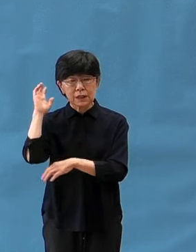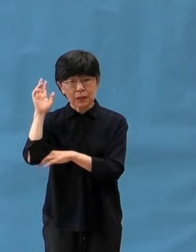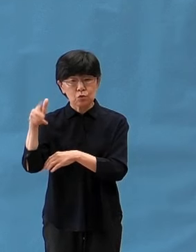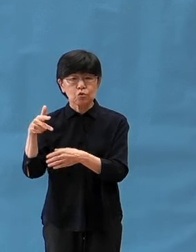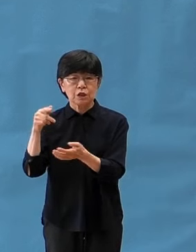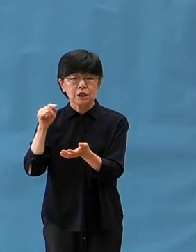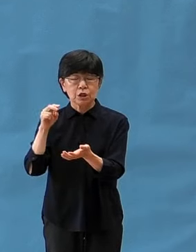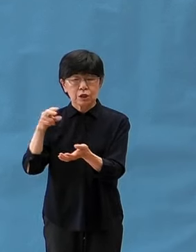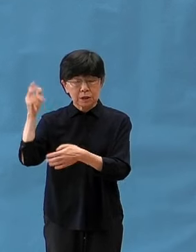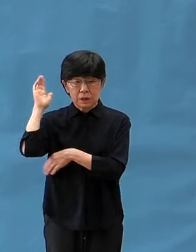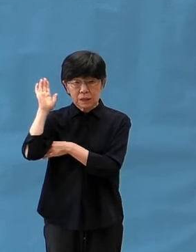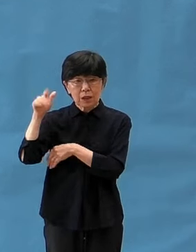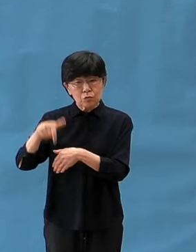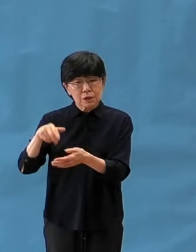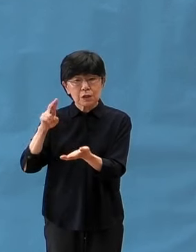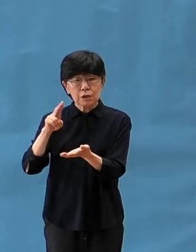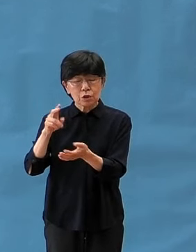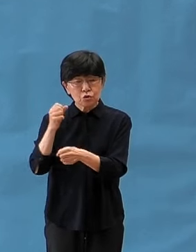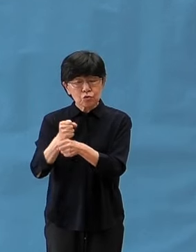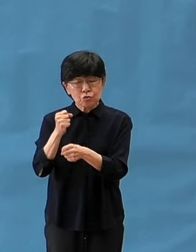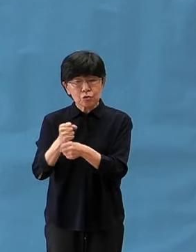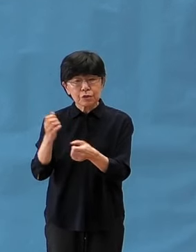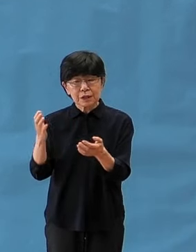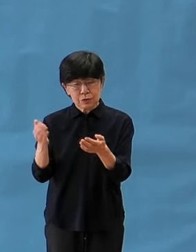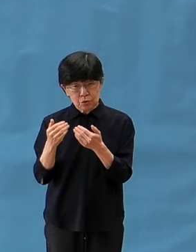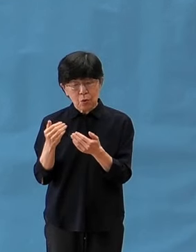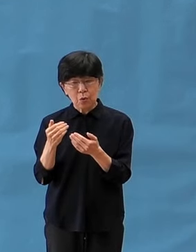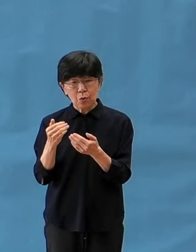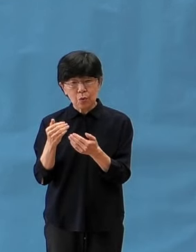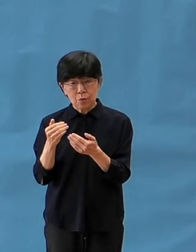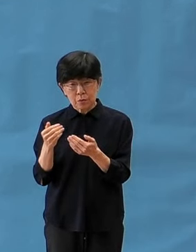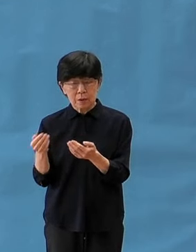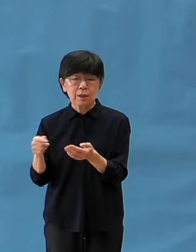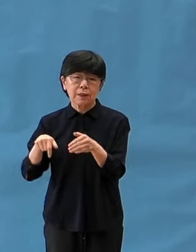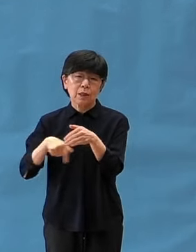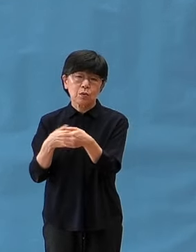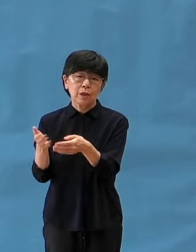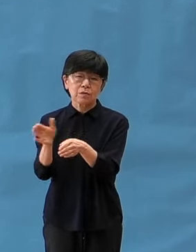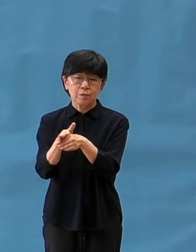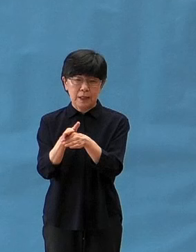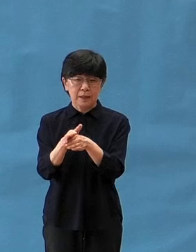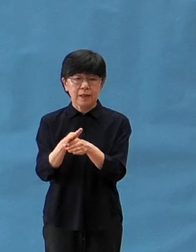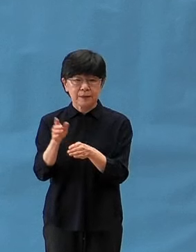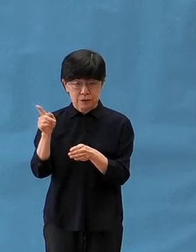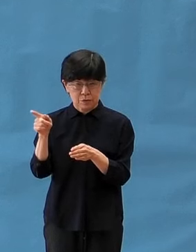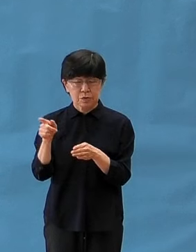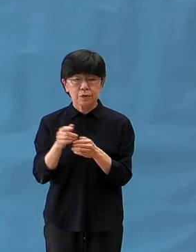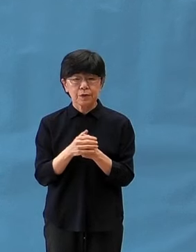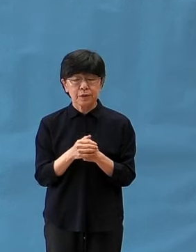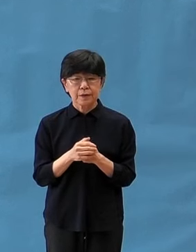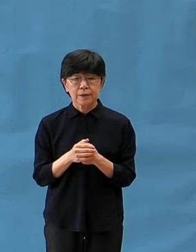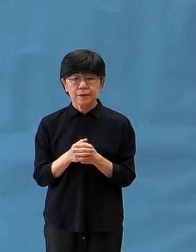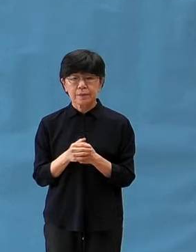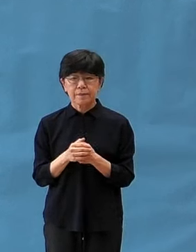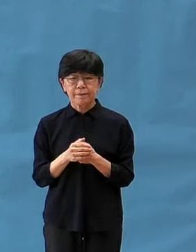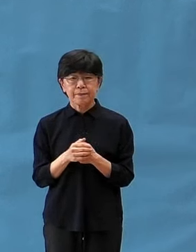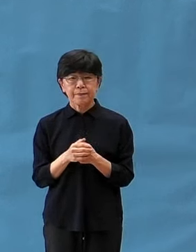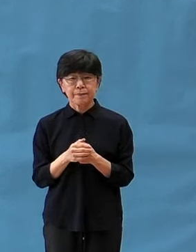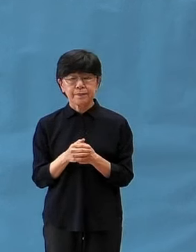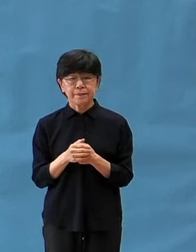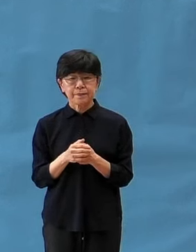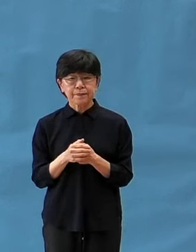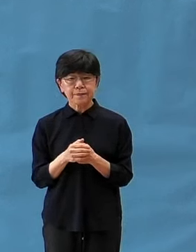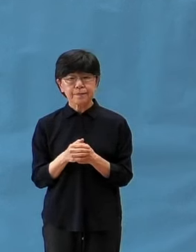が、私が言ってこなかった内容、そういう内容が含まれています。で、